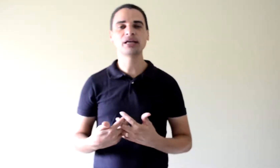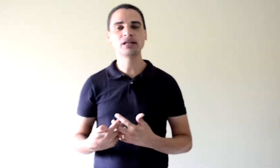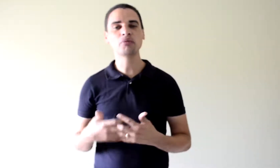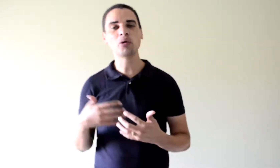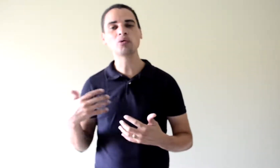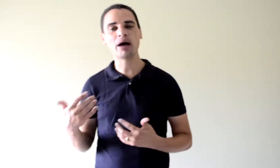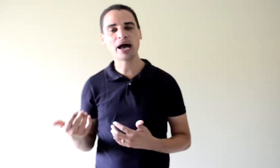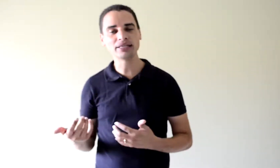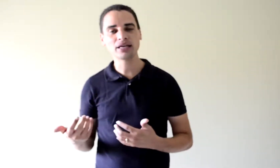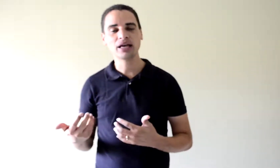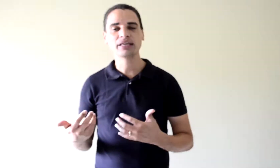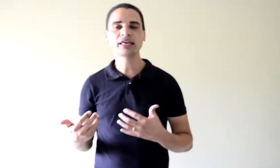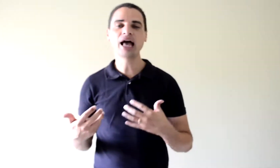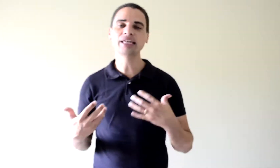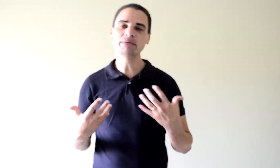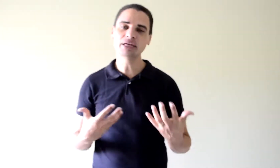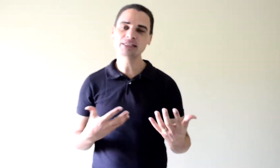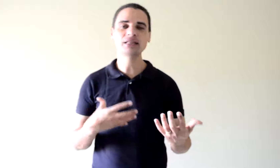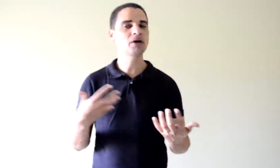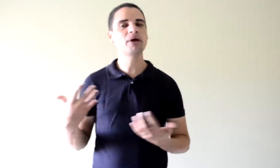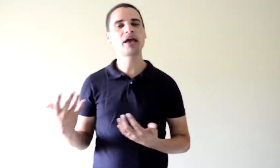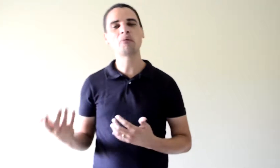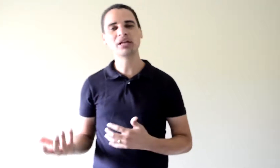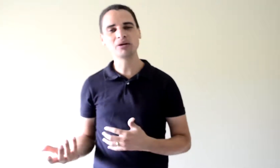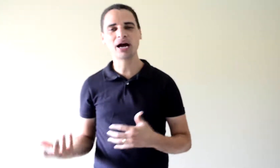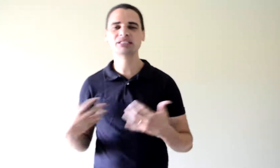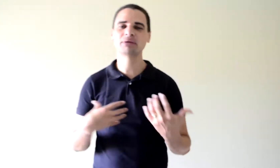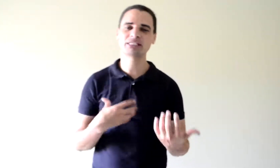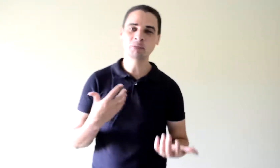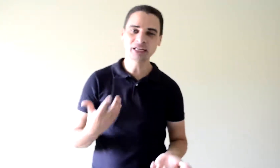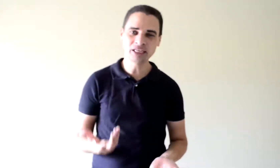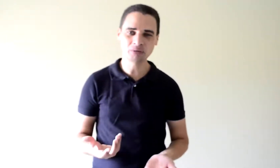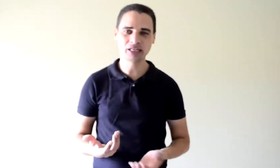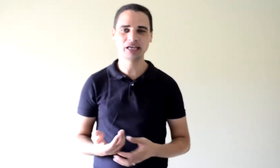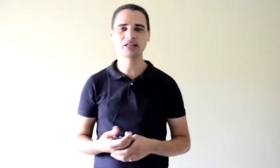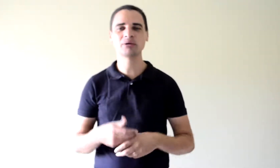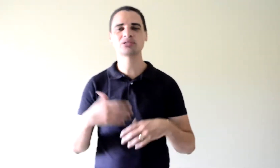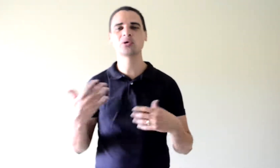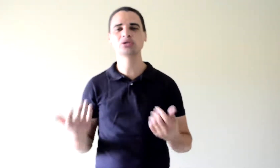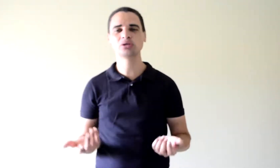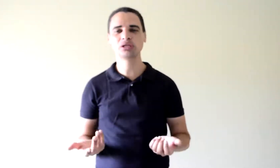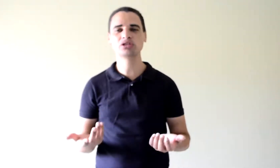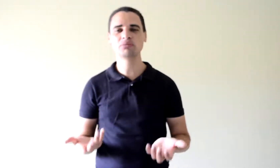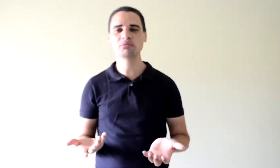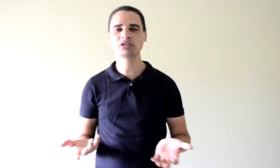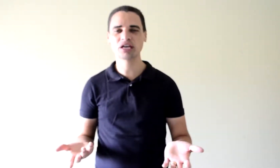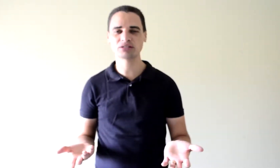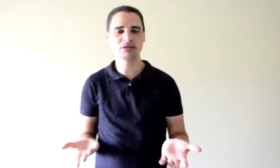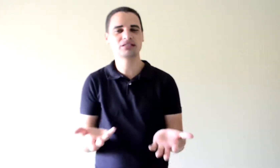um pouco mais que a Libras não é uma linguagem, mas sim uma língua, né? Que não é só constituída de mímica e gestos. Mas